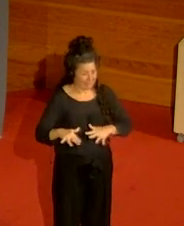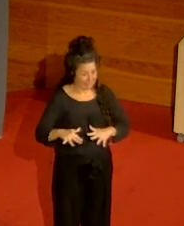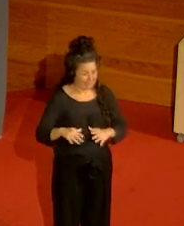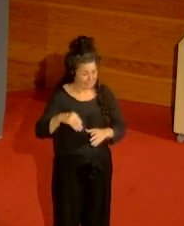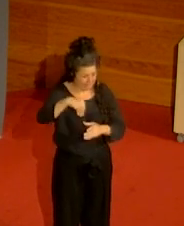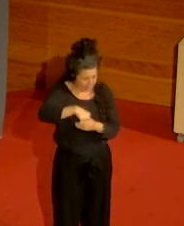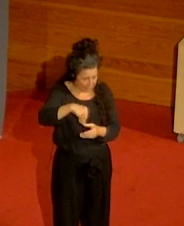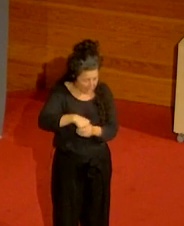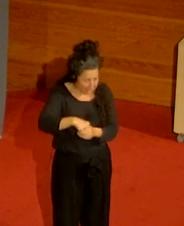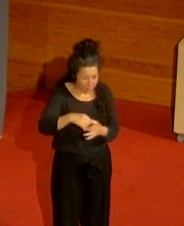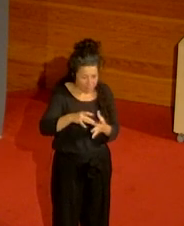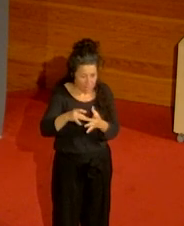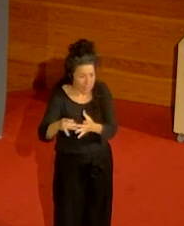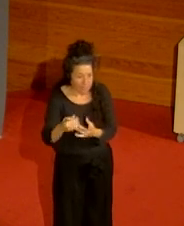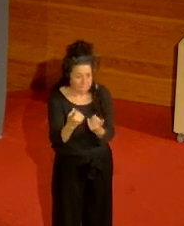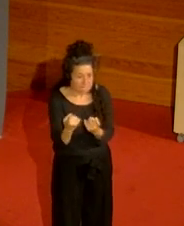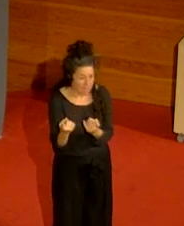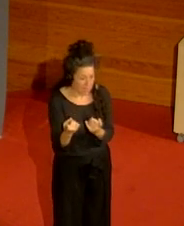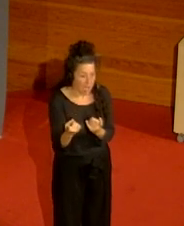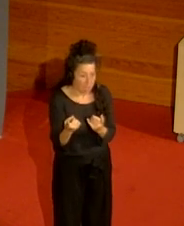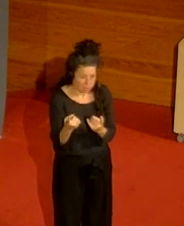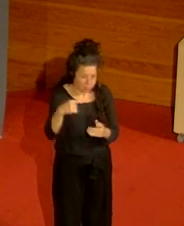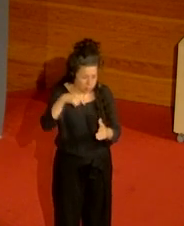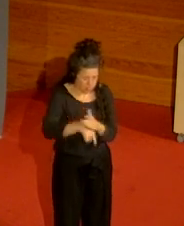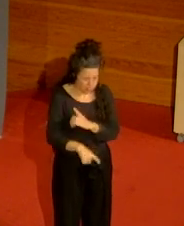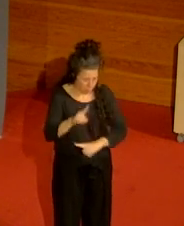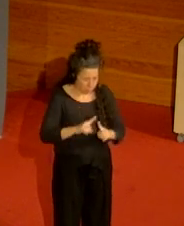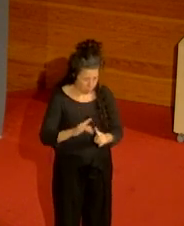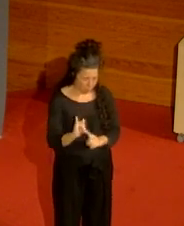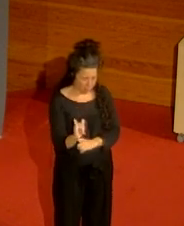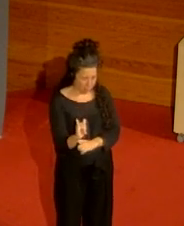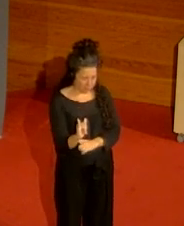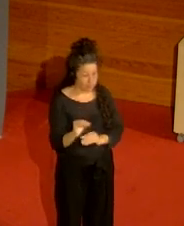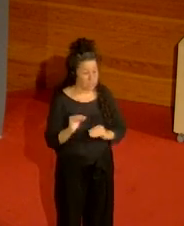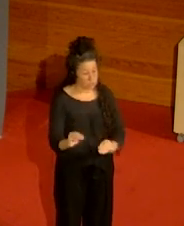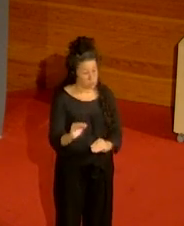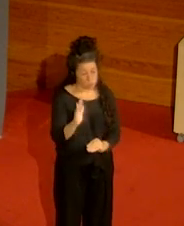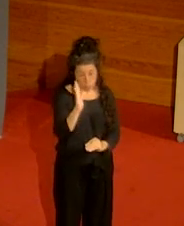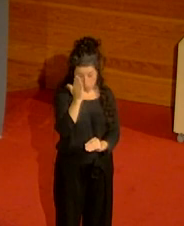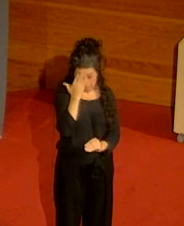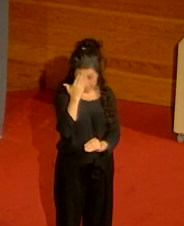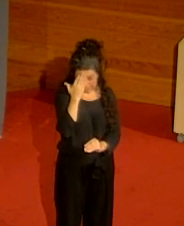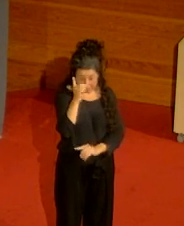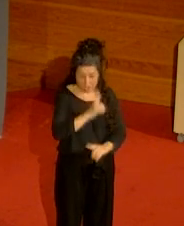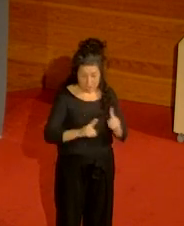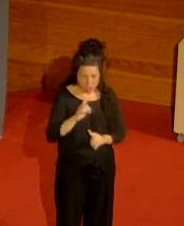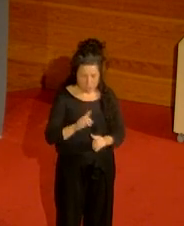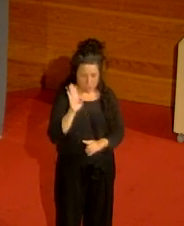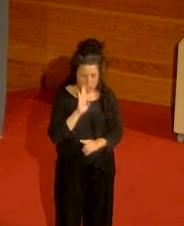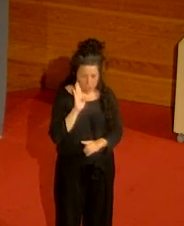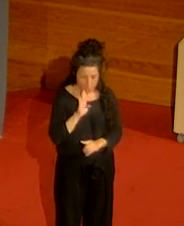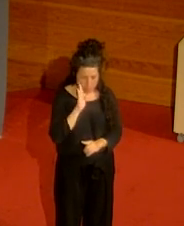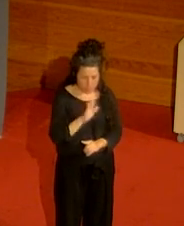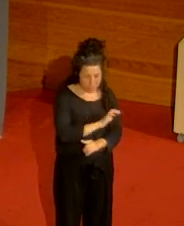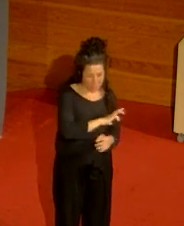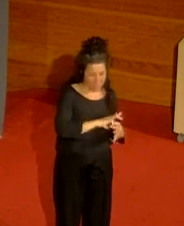de Liderazgo muy profunda y uno de sus principales problemas es la corrupción Es que todas muchas de las ayudas que llega de